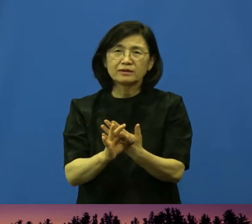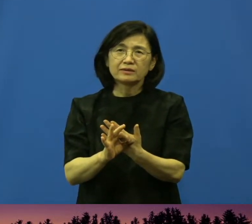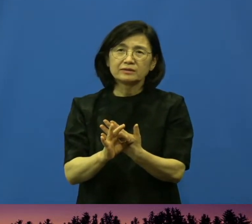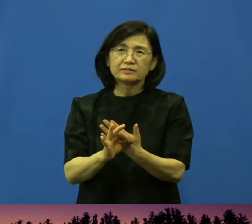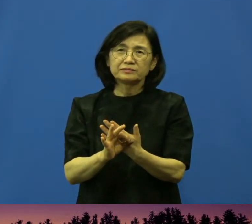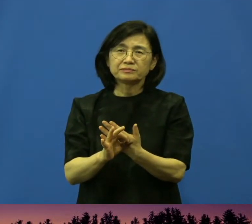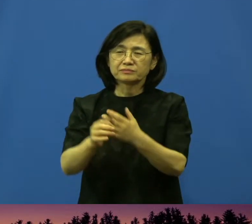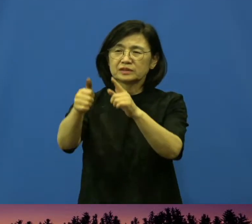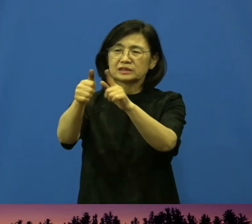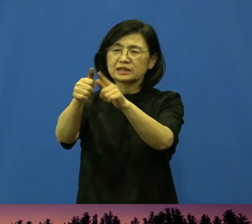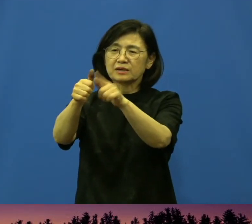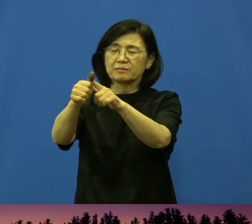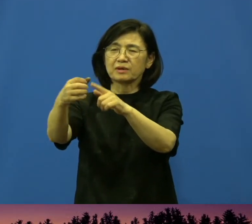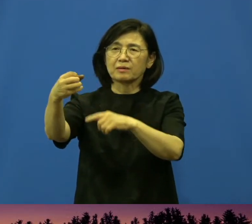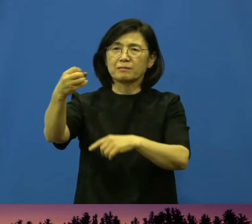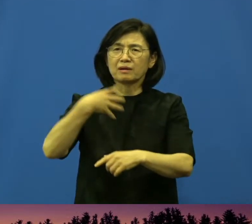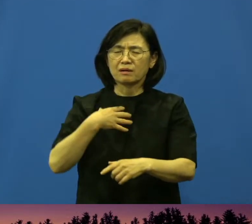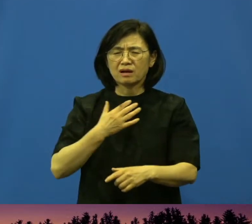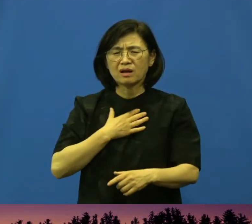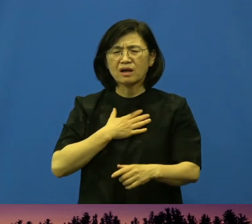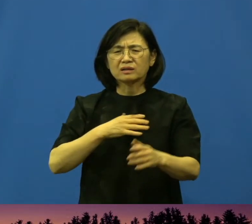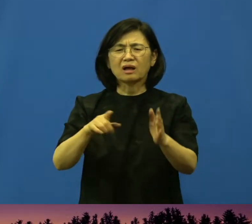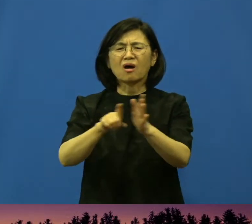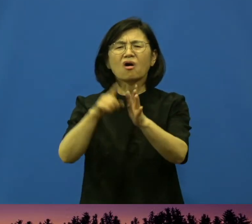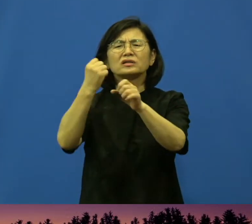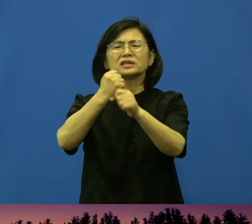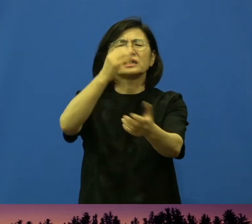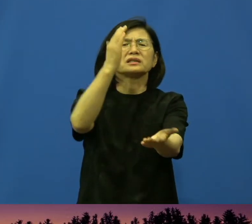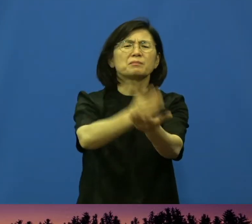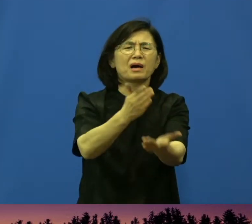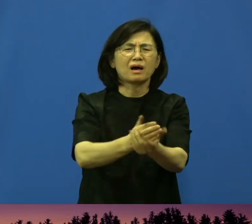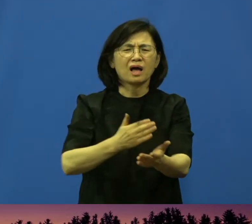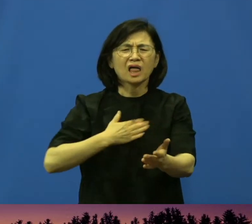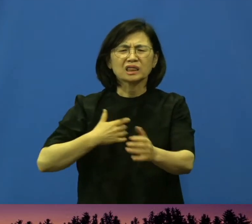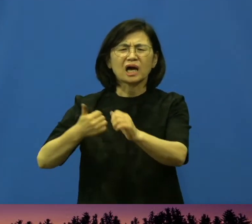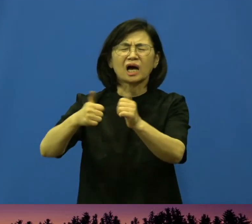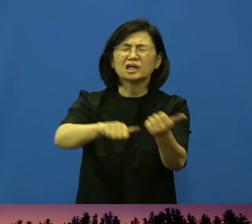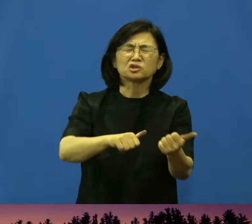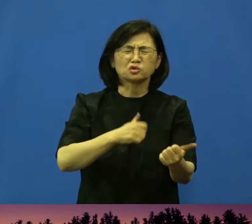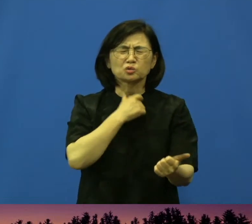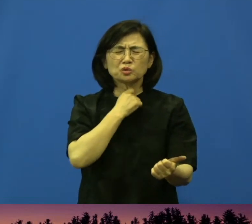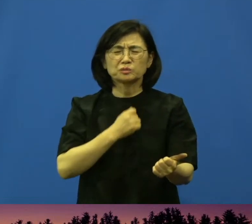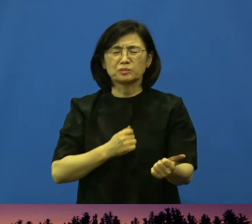그분이 뭐라는 줄 아세요? 의지하지 말라는 거. 나도 죽겠다 그러는 거예요.